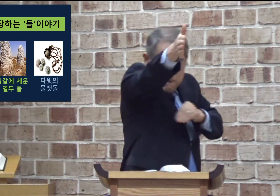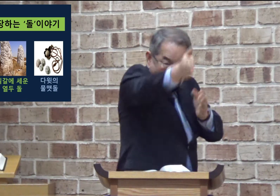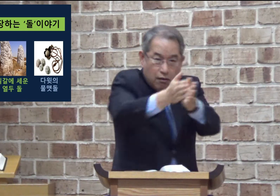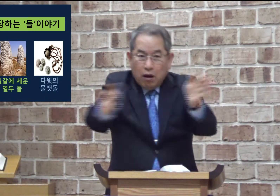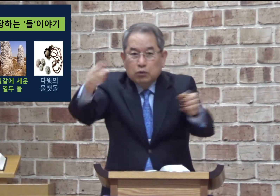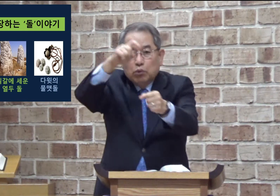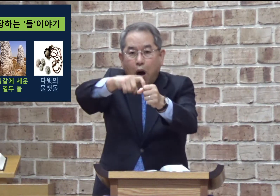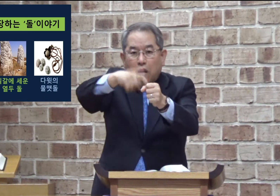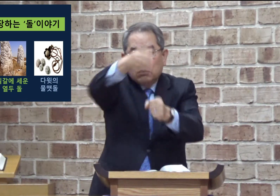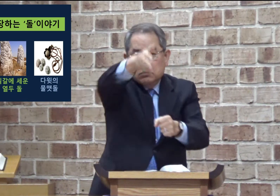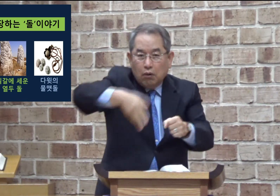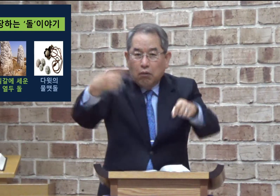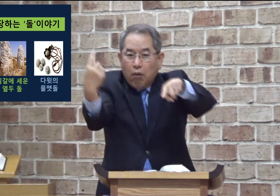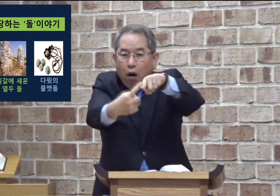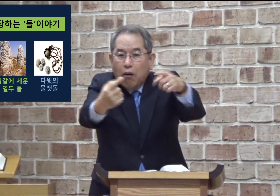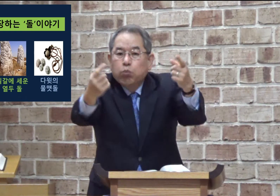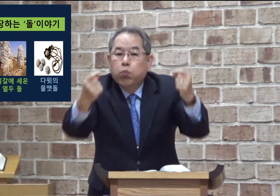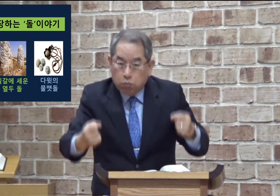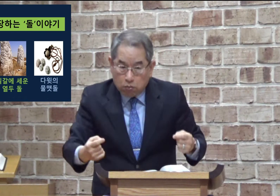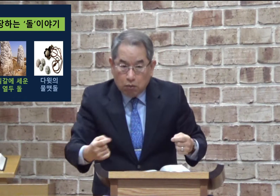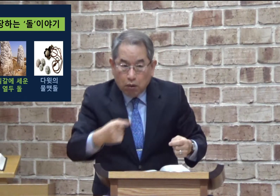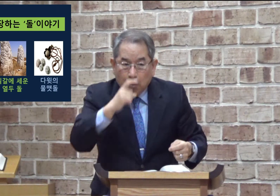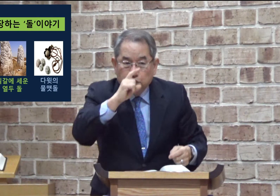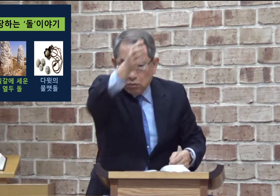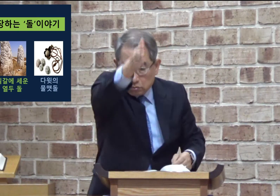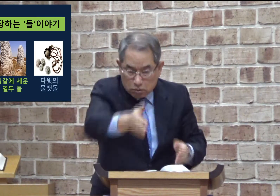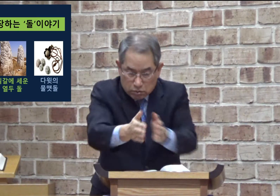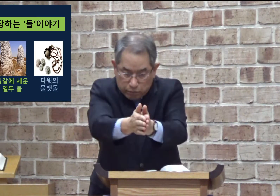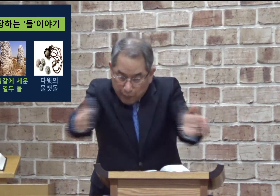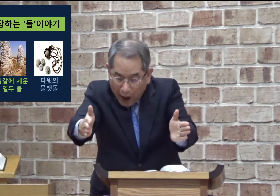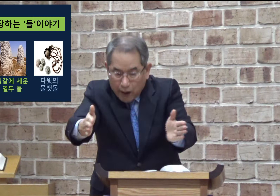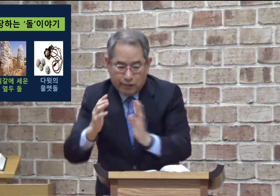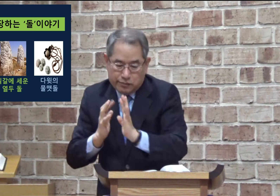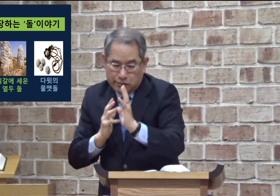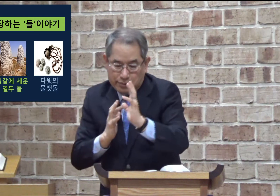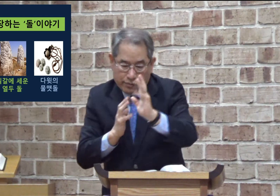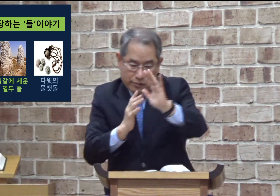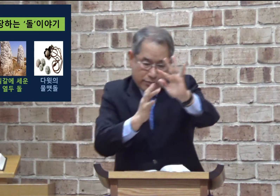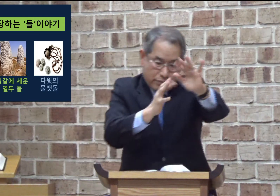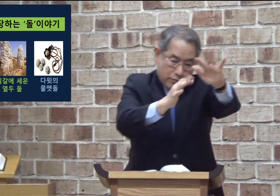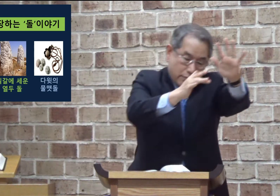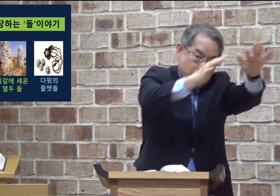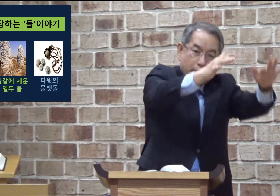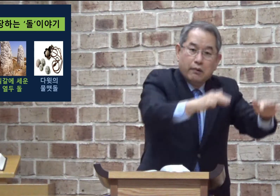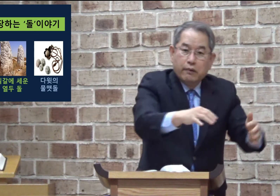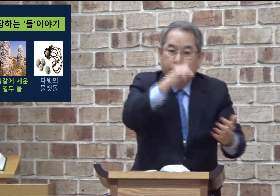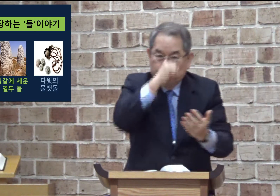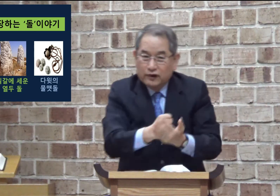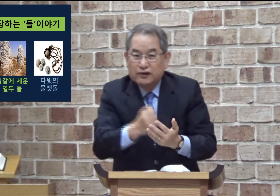그 강을 건너게 되었습니다. 이스라엘 백성들이 깜짝 놀랐습니다. 하나님께서